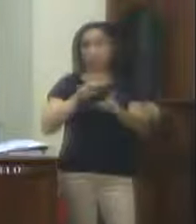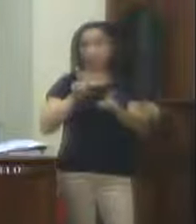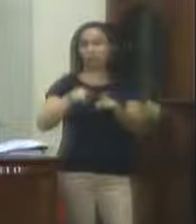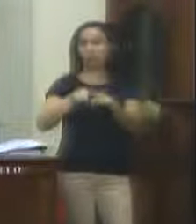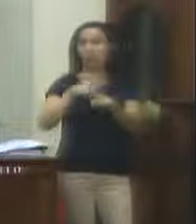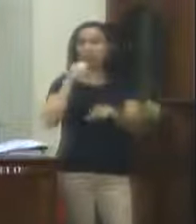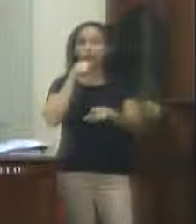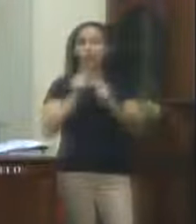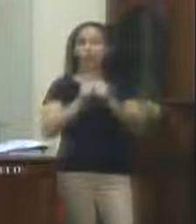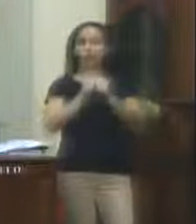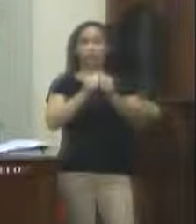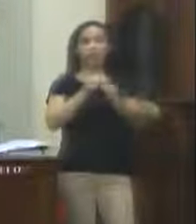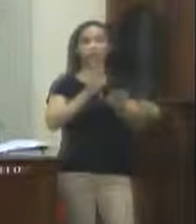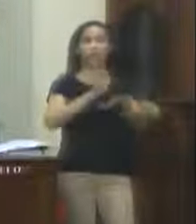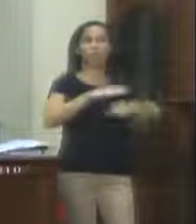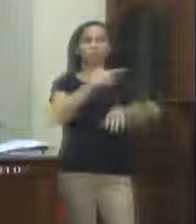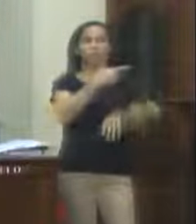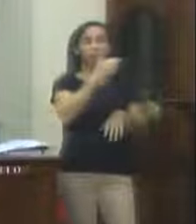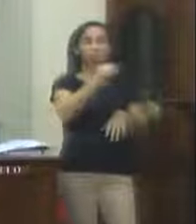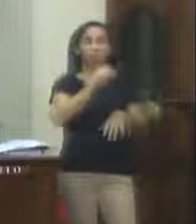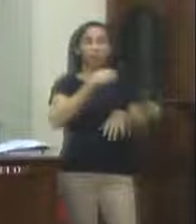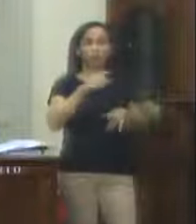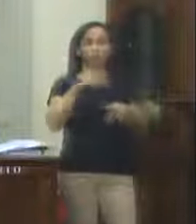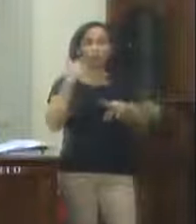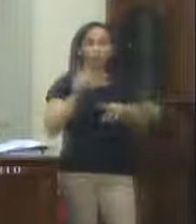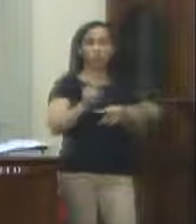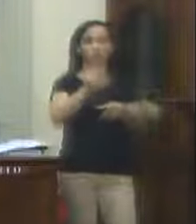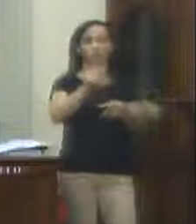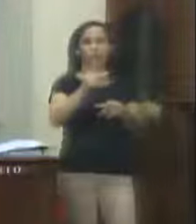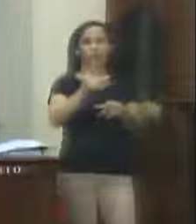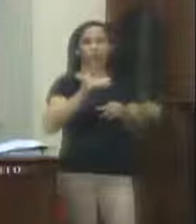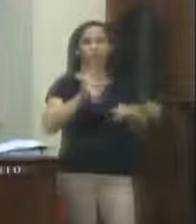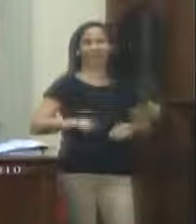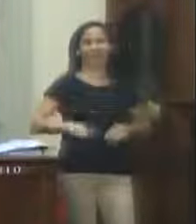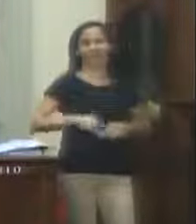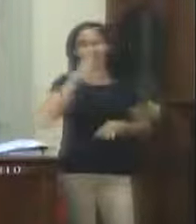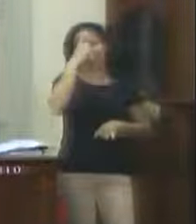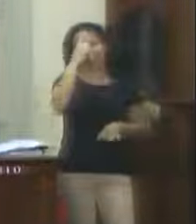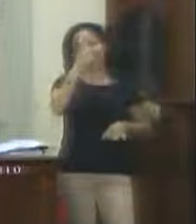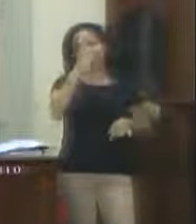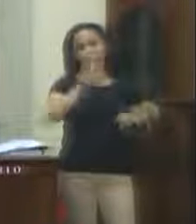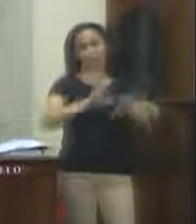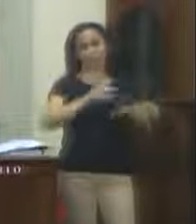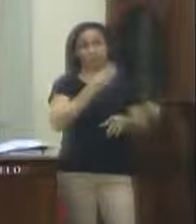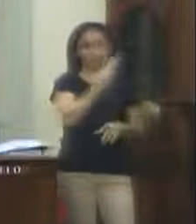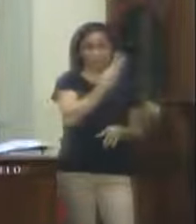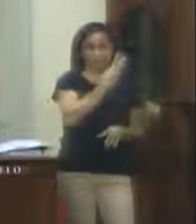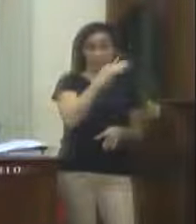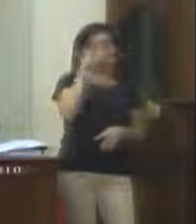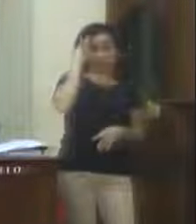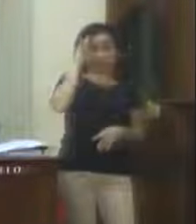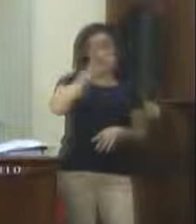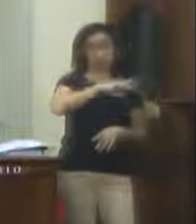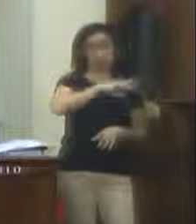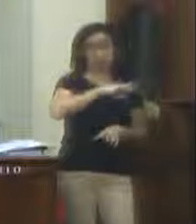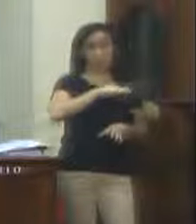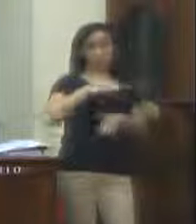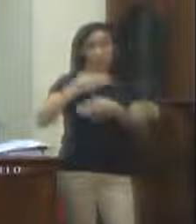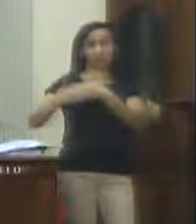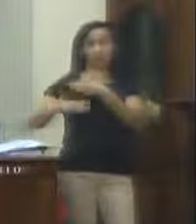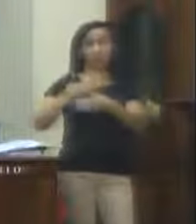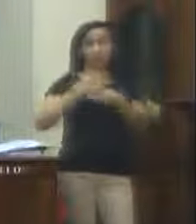apenas 28 voltaram a sofrer alguma agressão por parte do companheiro. 3 policiais militares revezam o celular